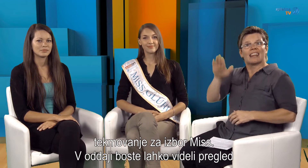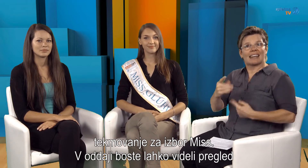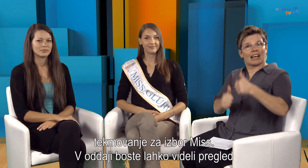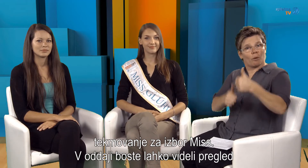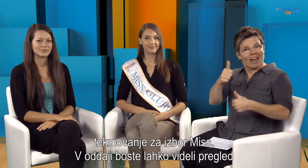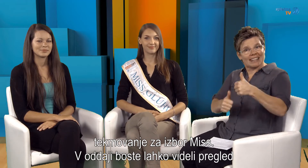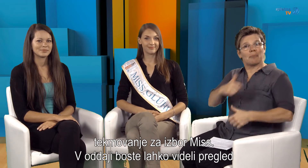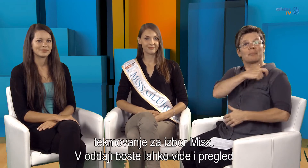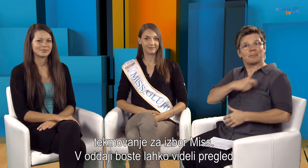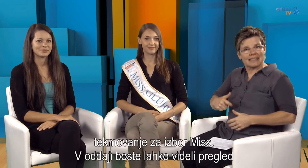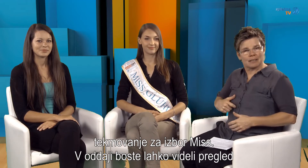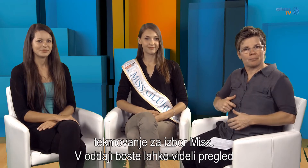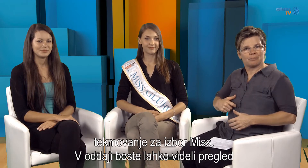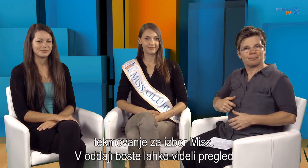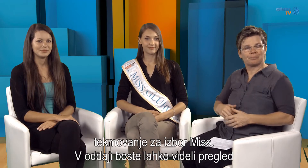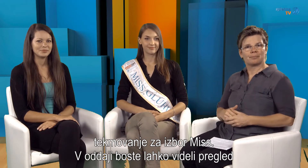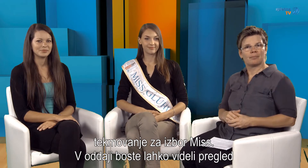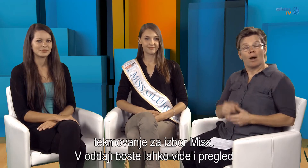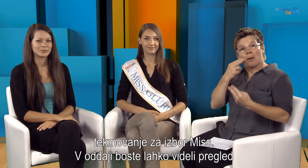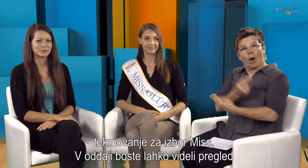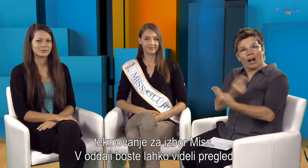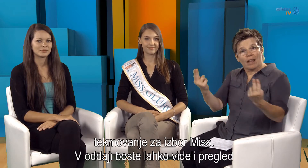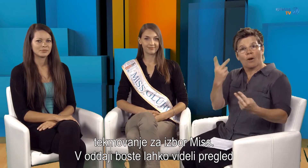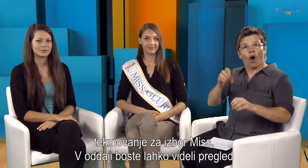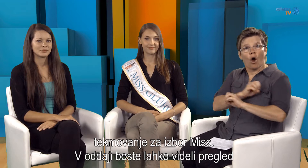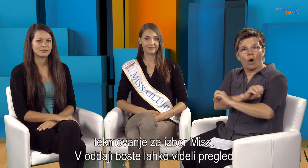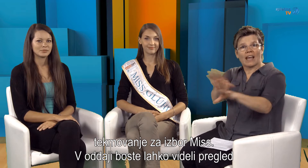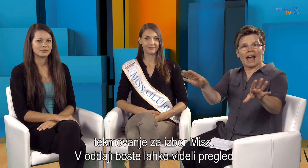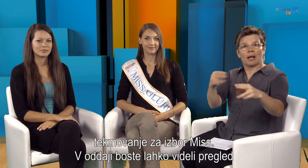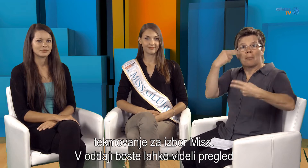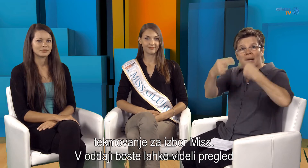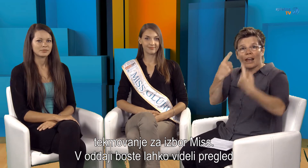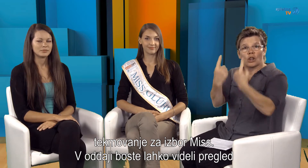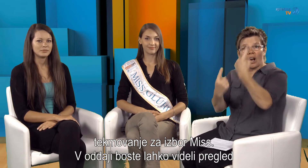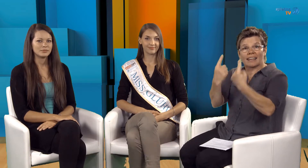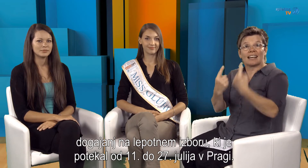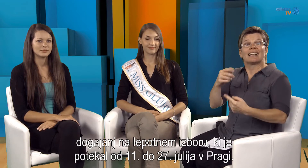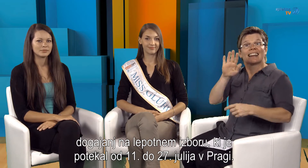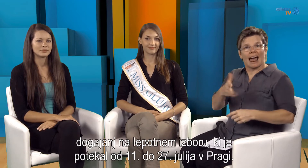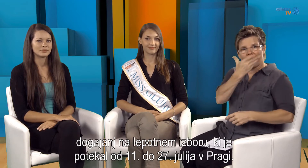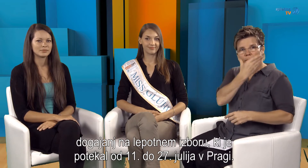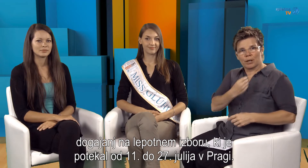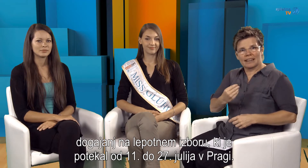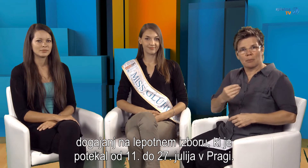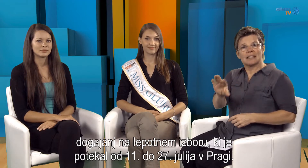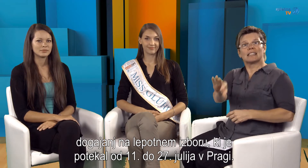Dátnak a babádia. Mit? Pagai baba. A dáj, prágem, dolyadik. De elpelt nem.